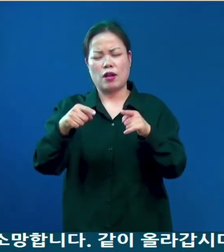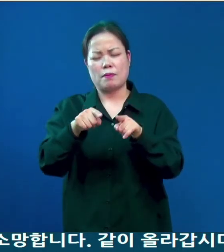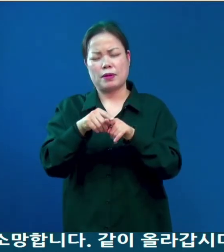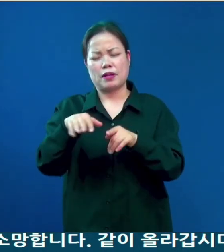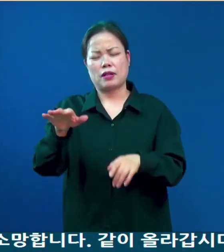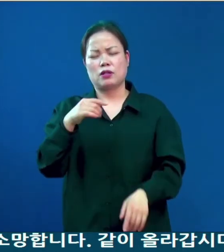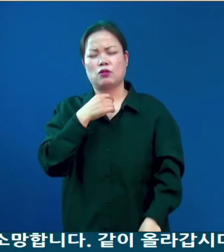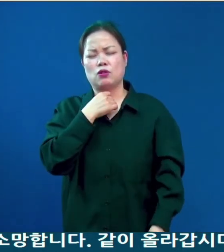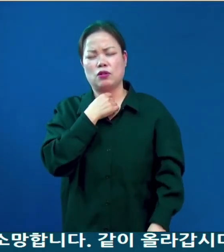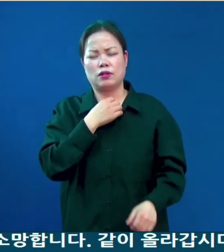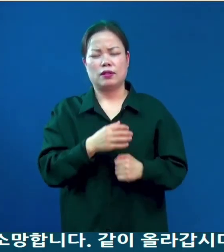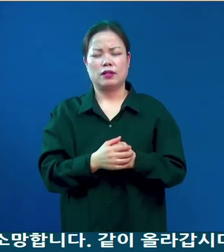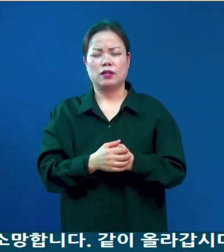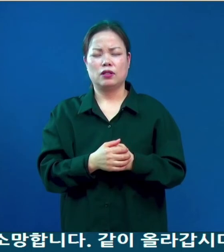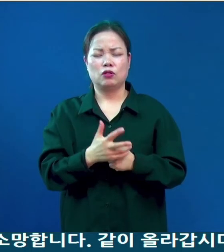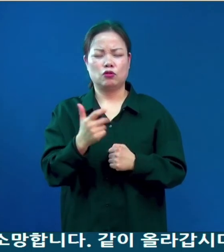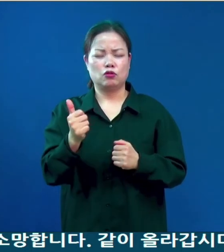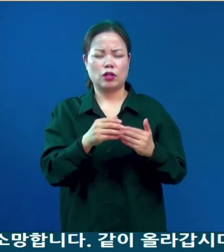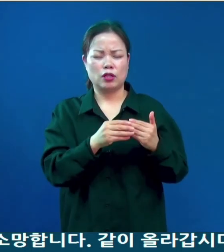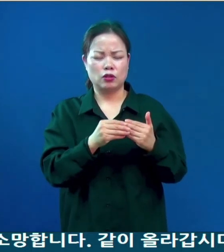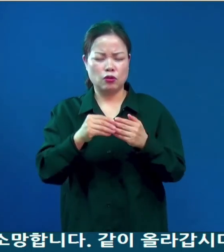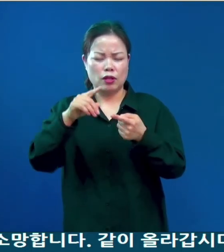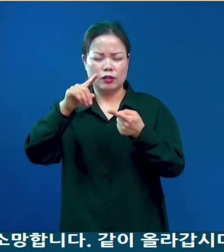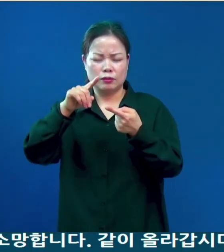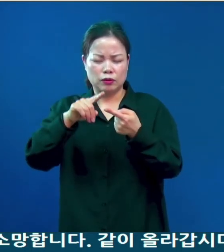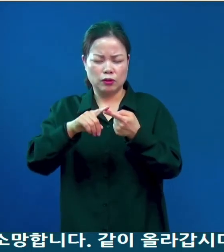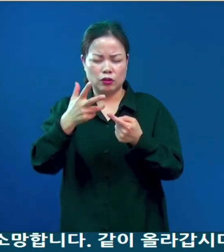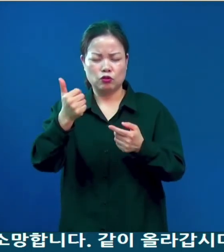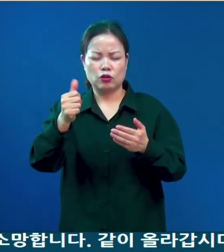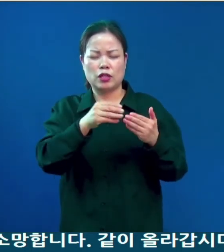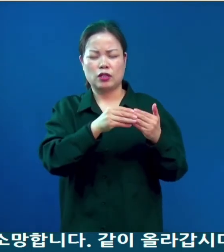가려 하네. 주의 인도하심 따라